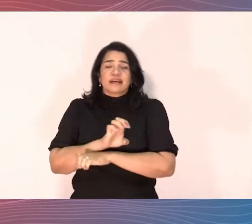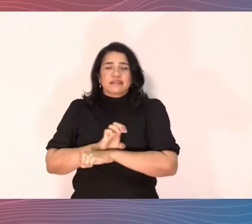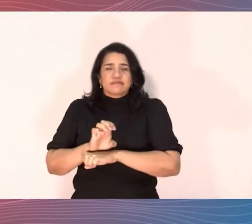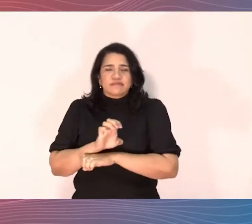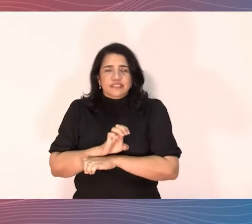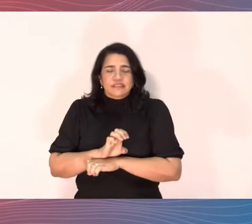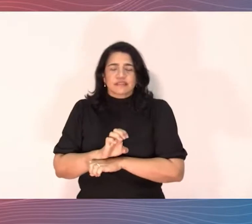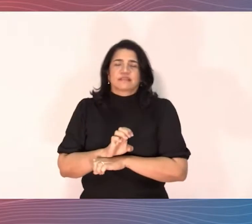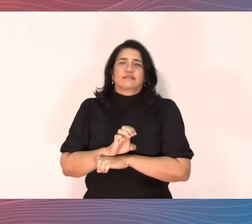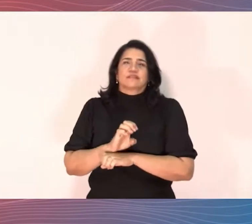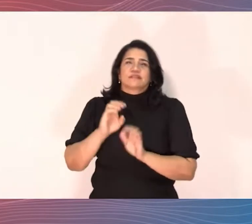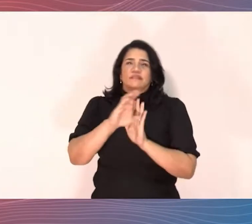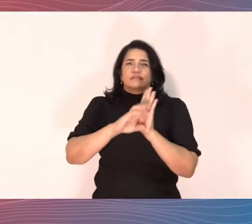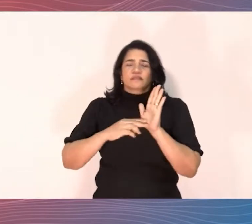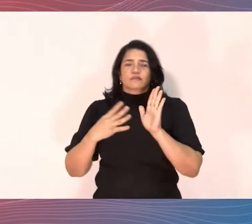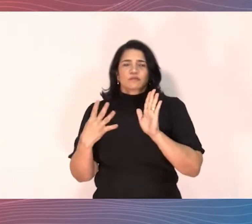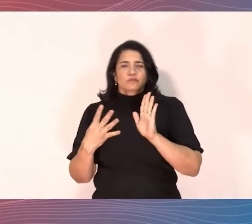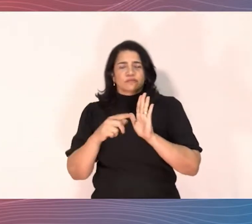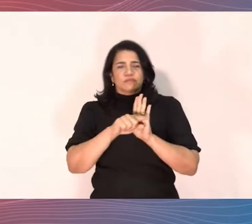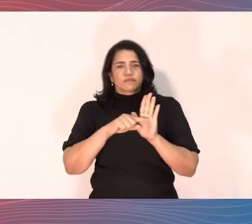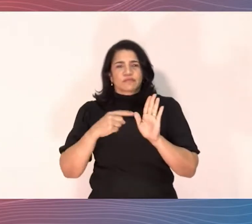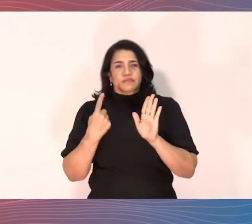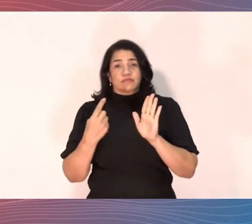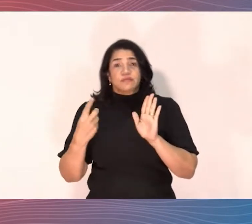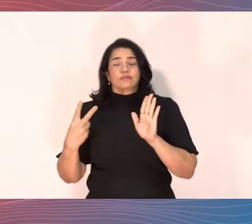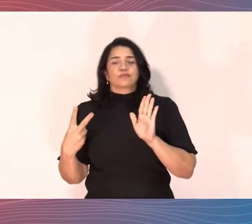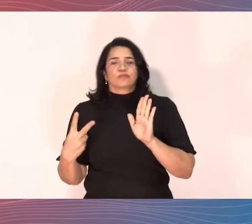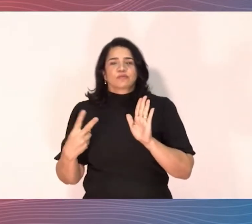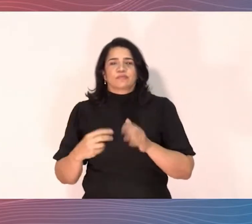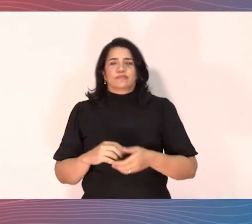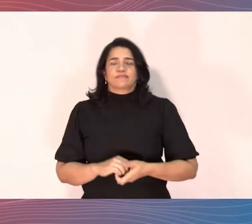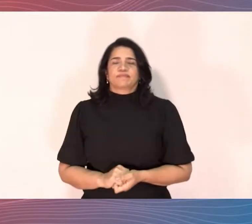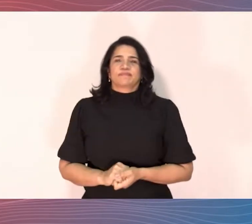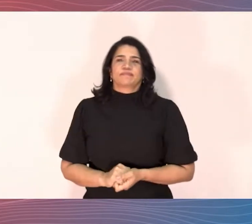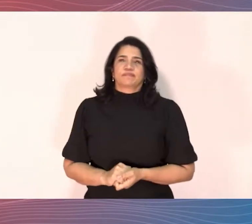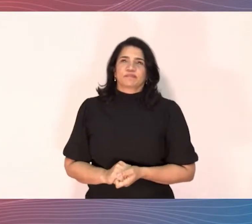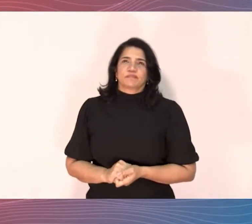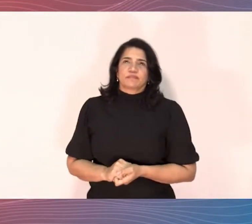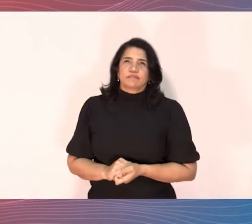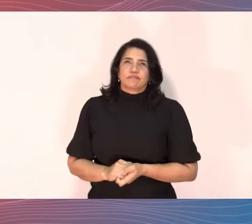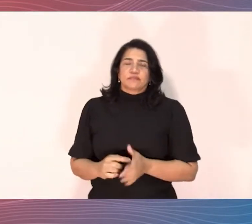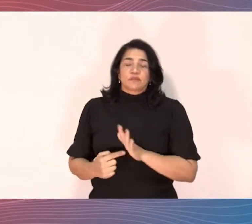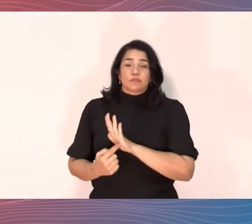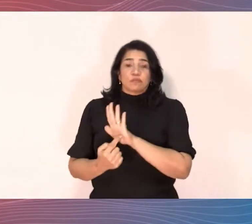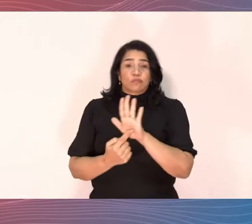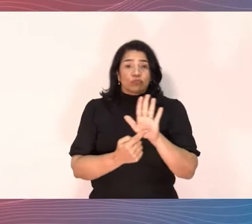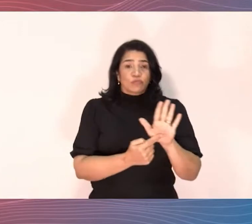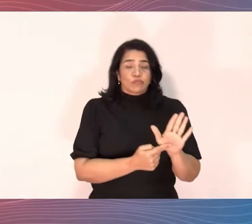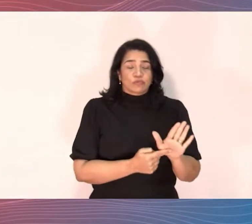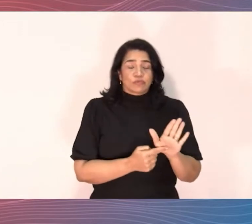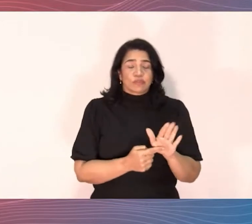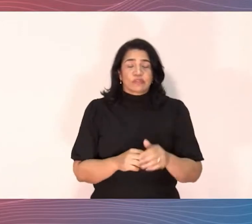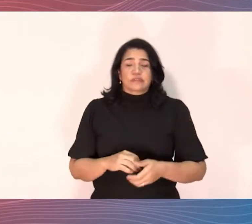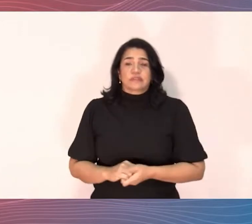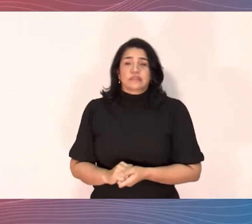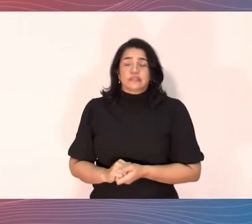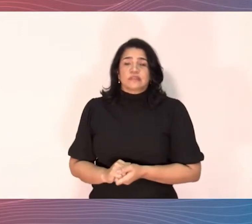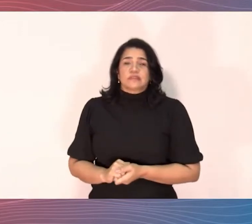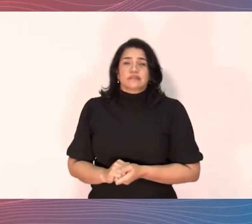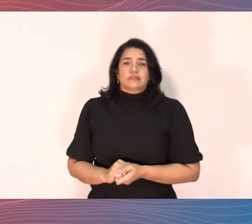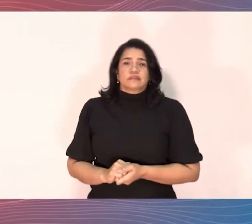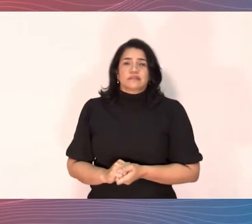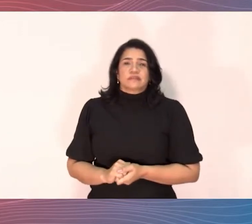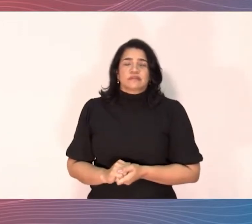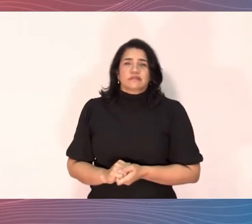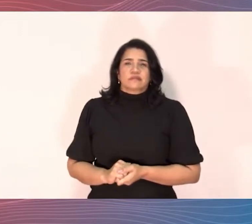Com vistas ao aperfeiçoamento dos santos para o desempenho do seu serviço, para a edificação do corpo de Cristo, irmãos,